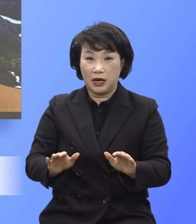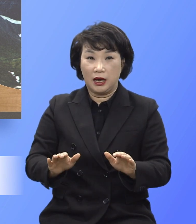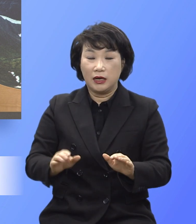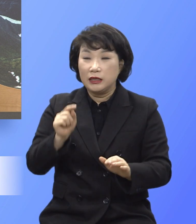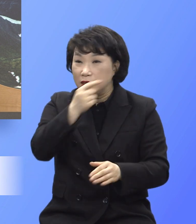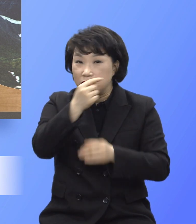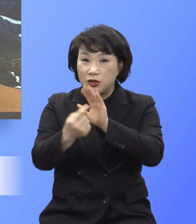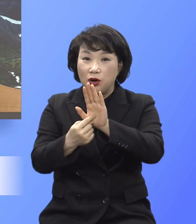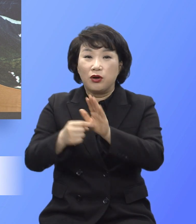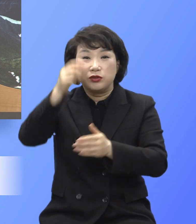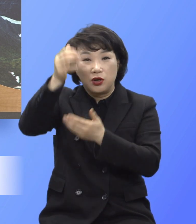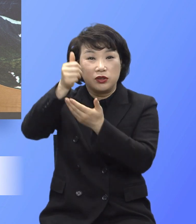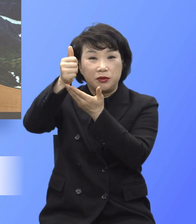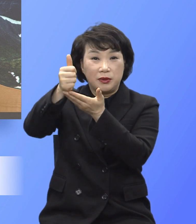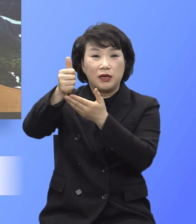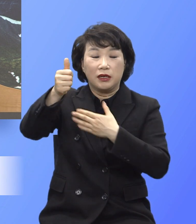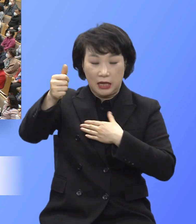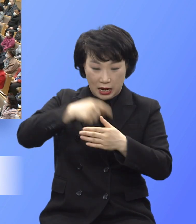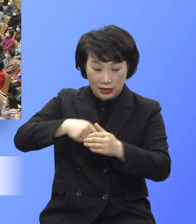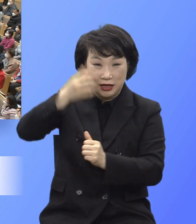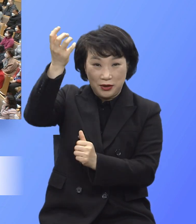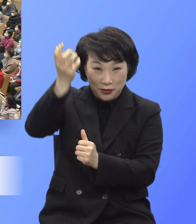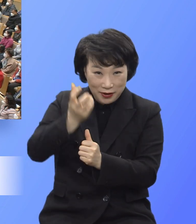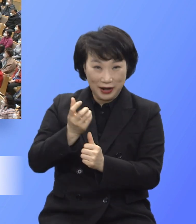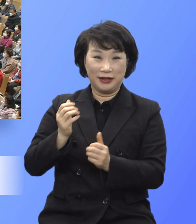제사함받고 그 증거로 성령이 내 안에 오소서